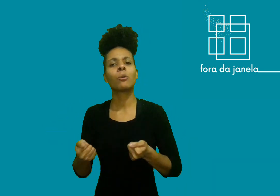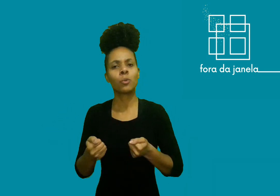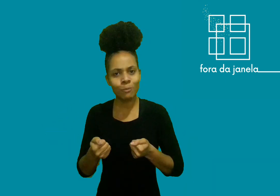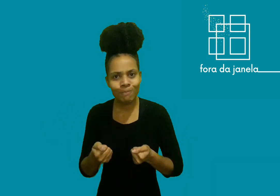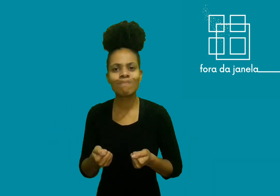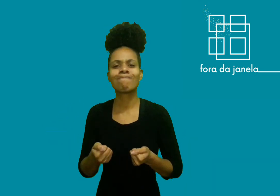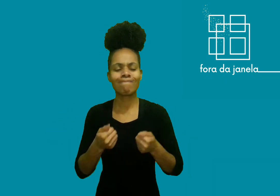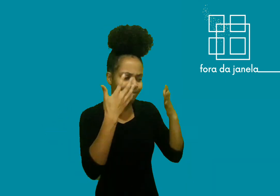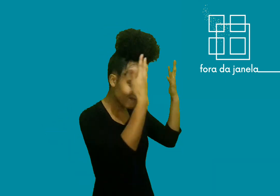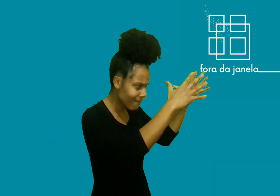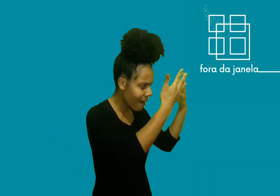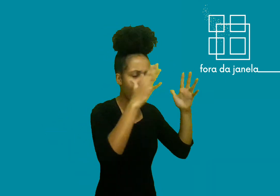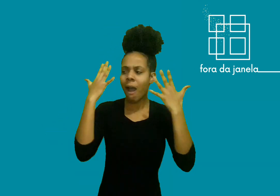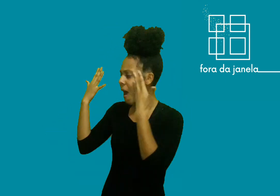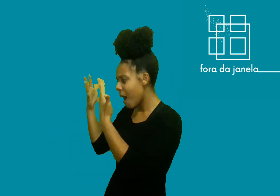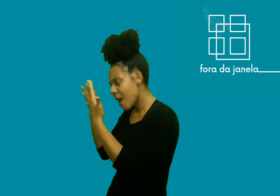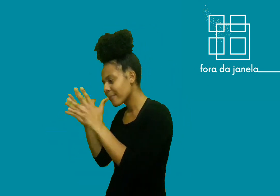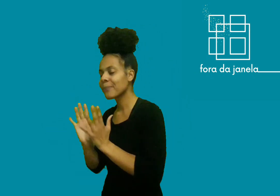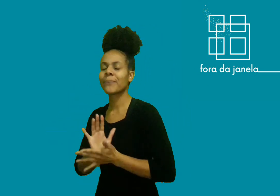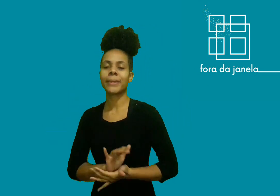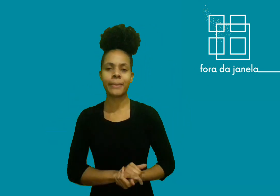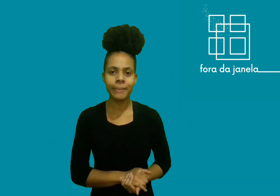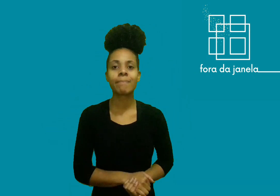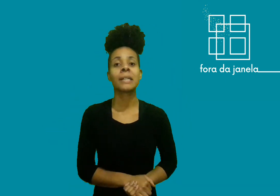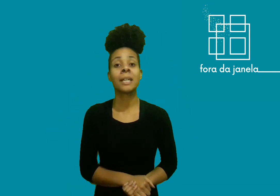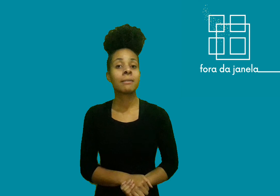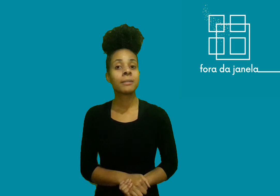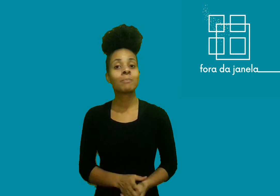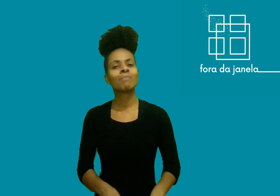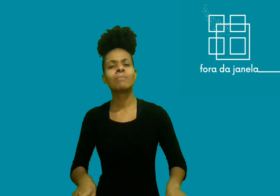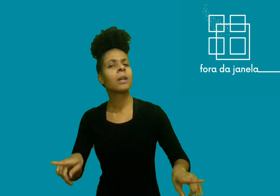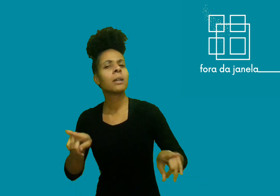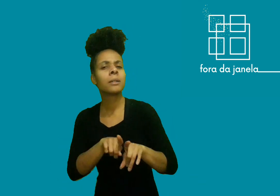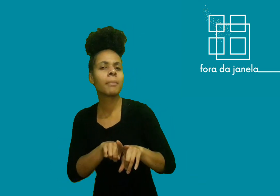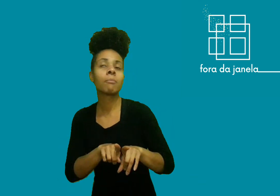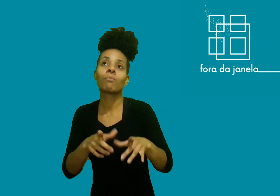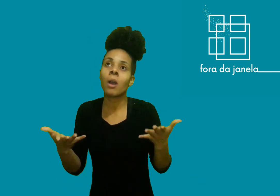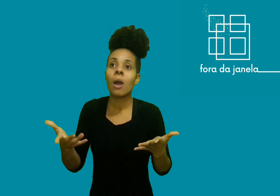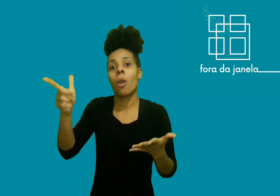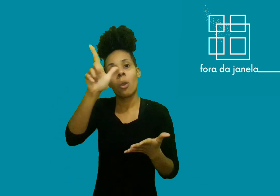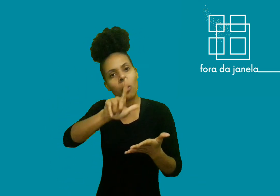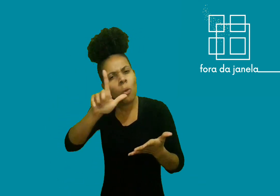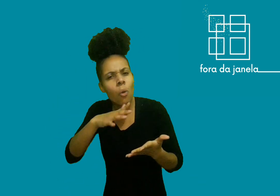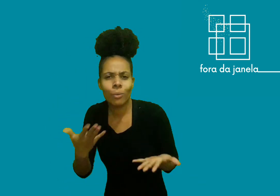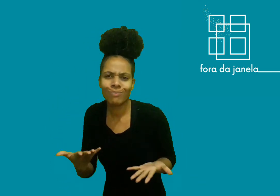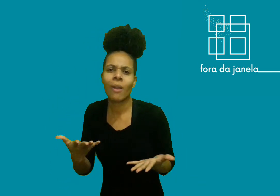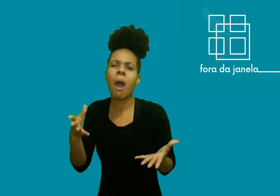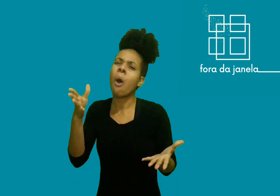sobre a inclusão e gostaria de parabenizar vocês, né, por essa iniciativa. Obviamente que a gente está fazendo um